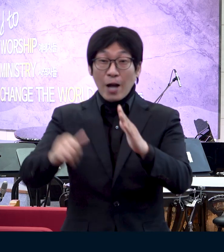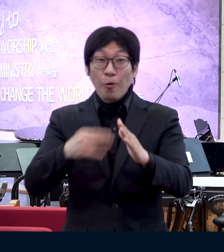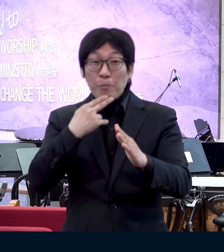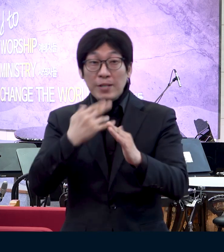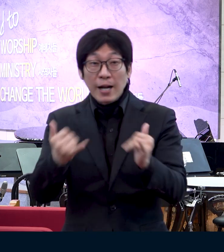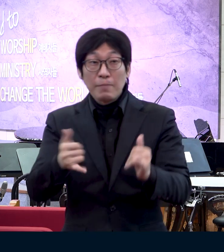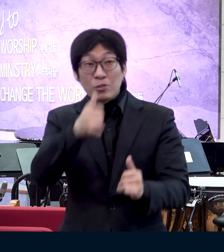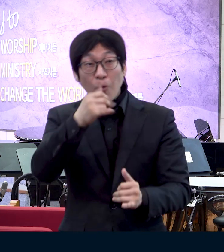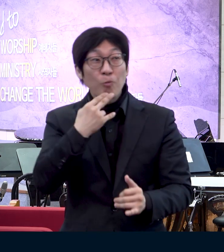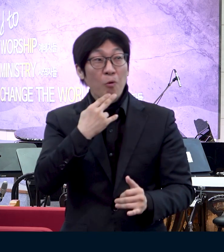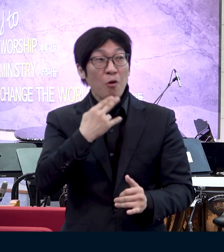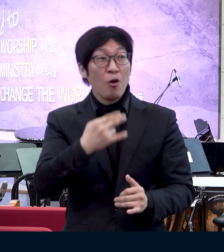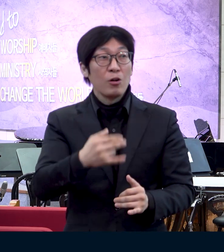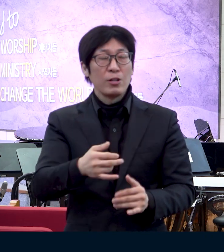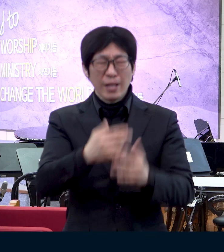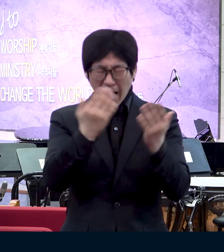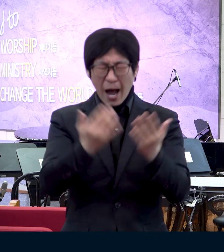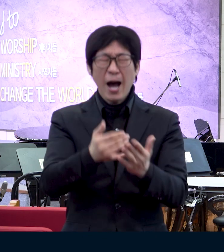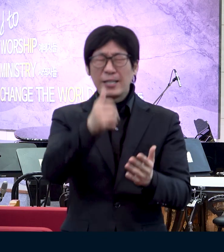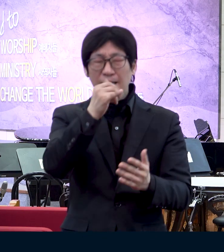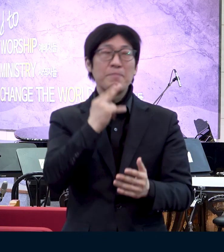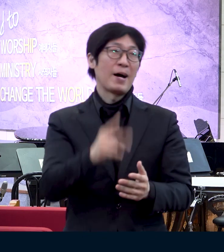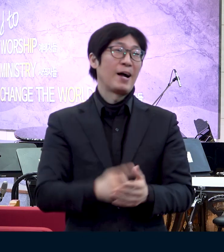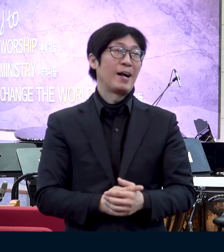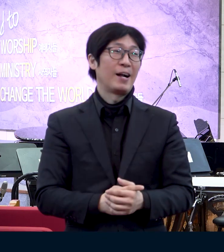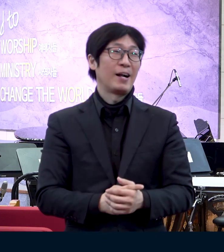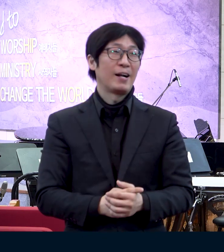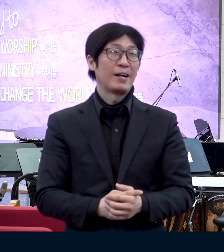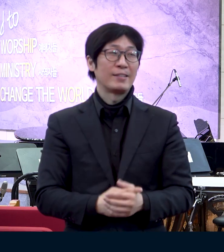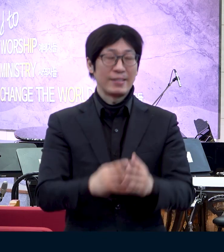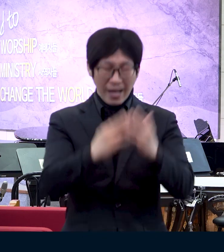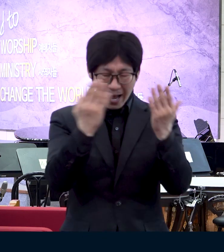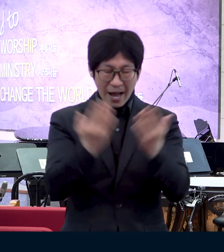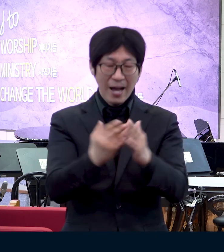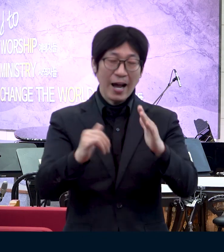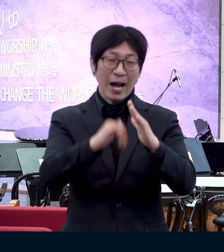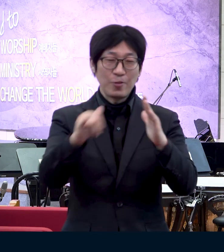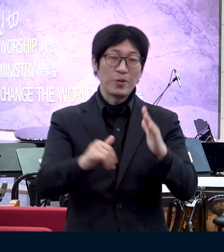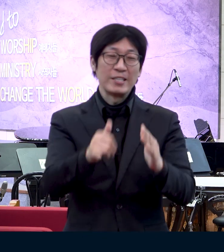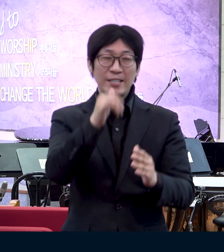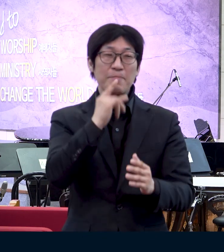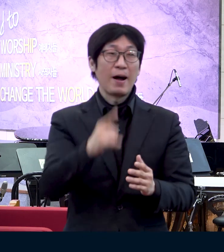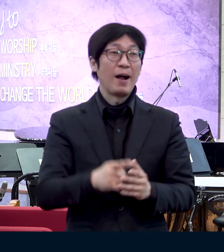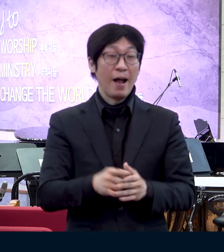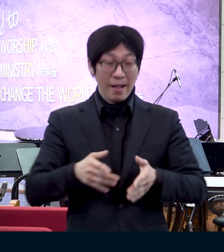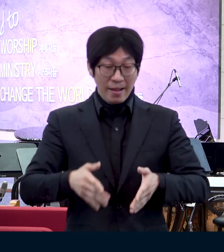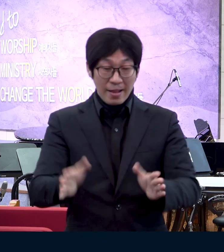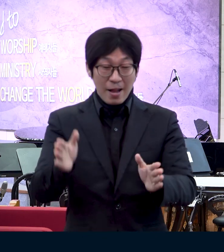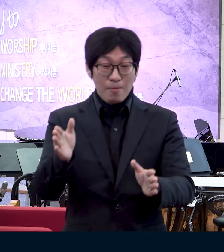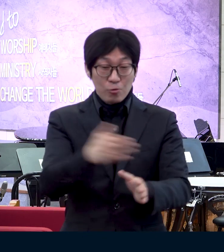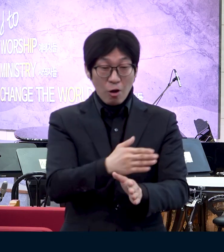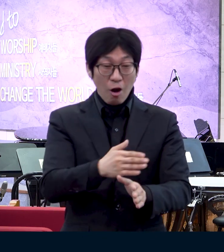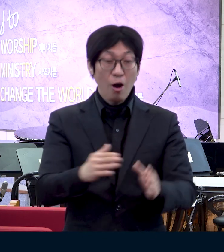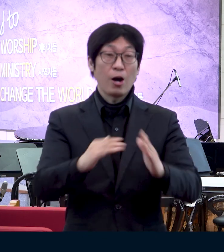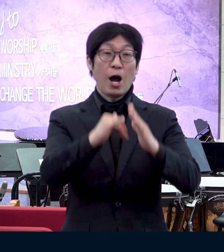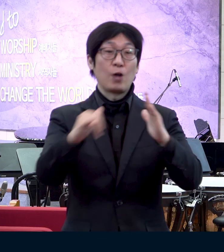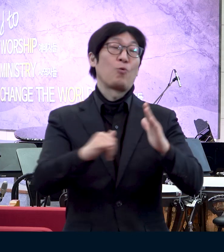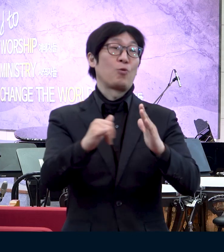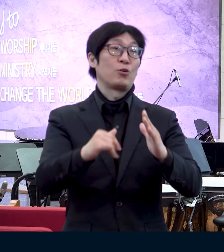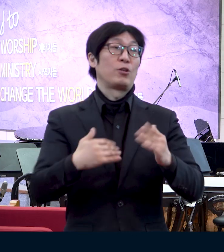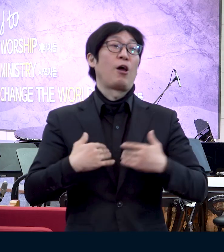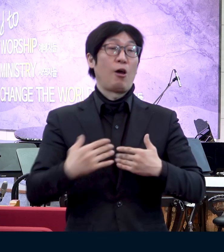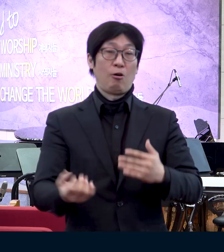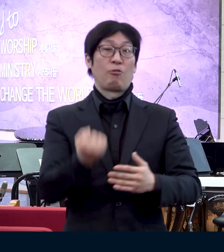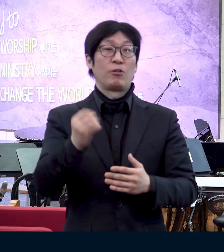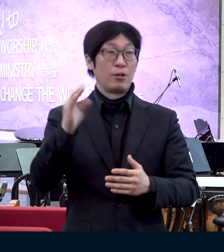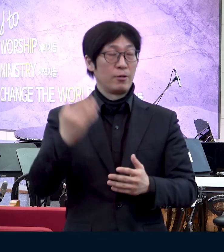없다. 가족이 없는 사람은 있을 수가 없다. 그런 이야기죠. 태어나는 순간부터 가족은 주어지는